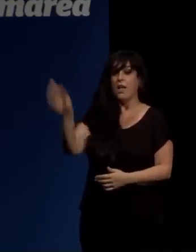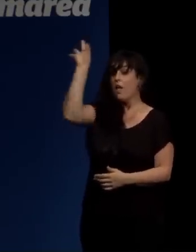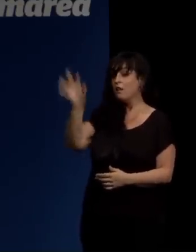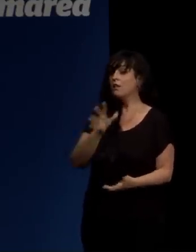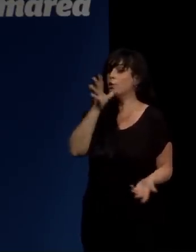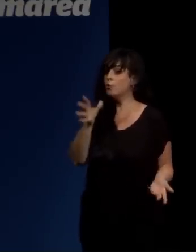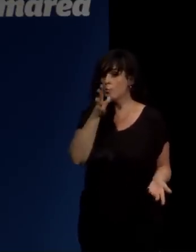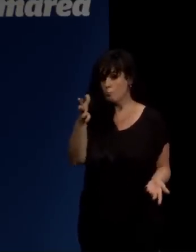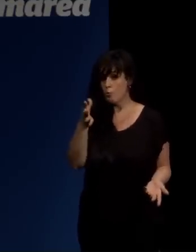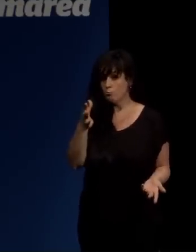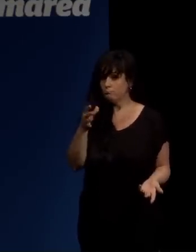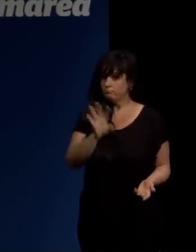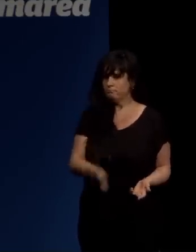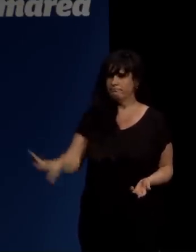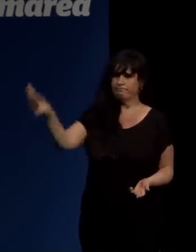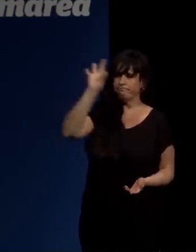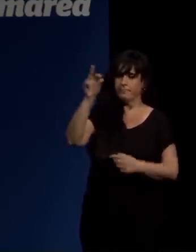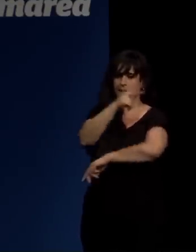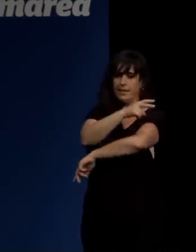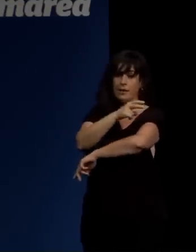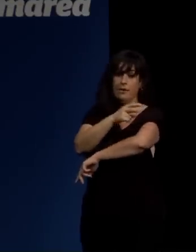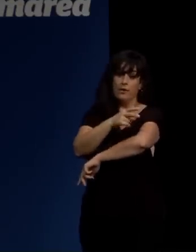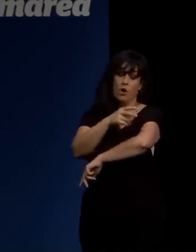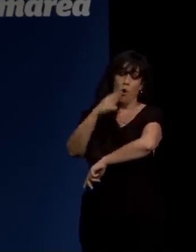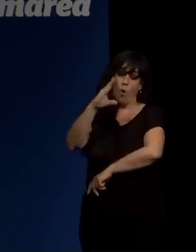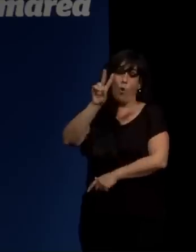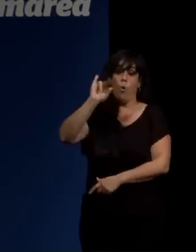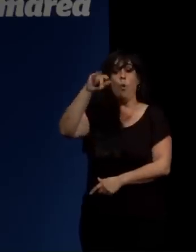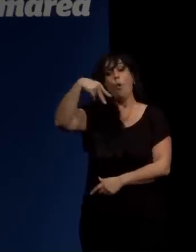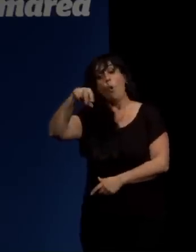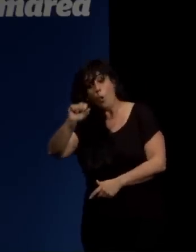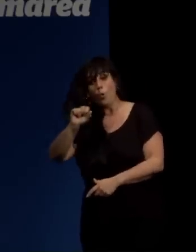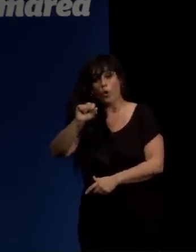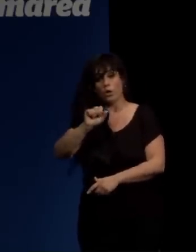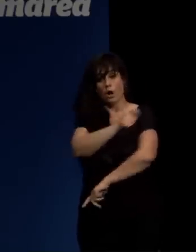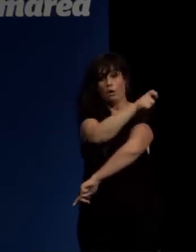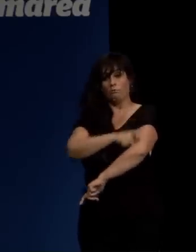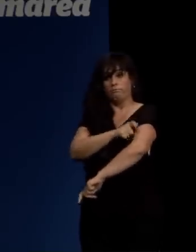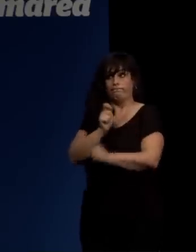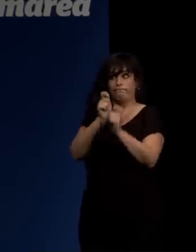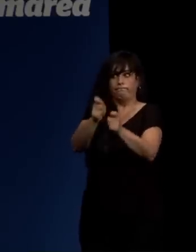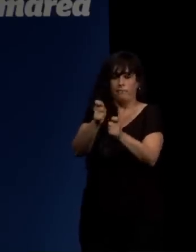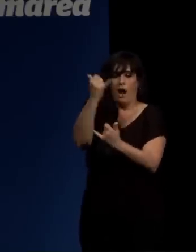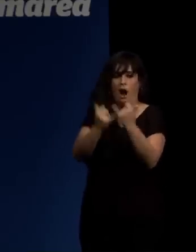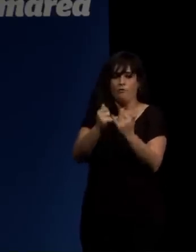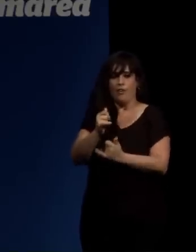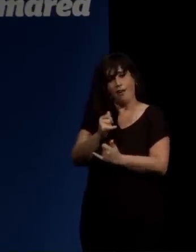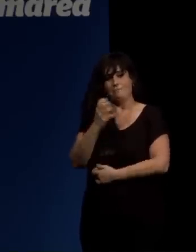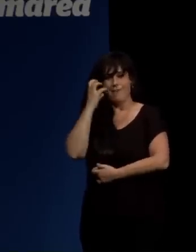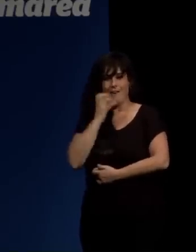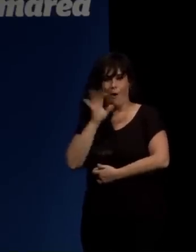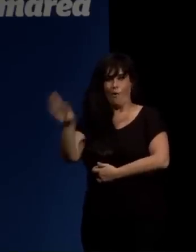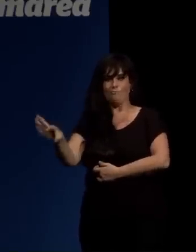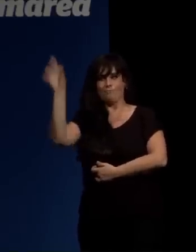decapitar políticamente a Cuiña. Foi posto a dedo por Mariano Rajoy e Romai Becaría Ben